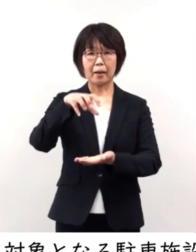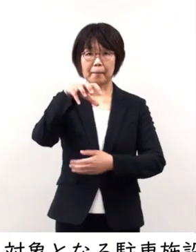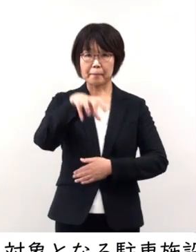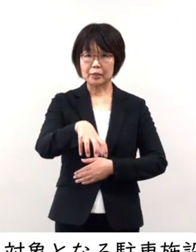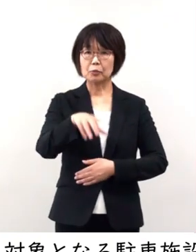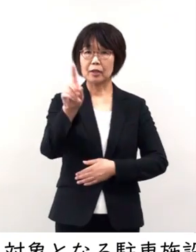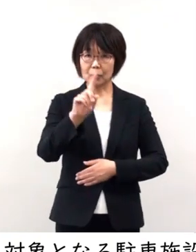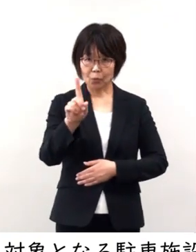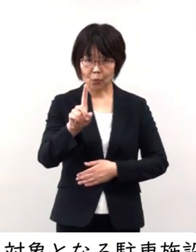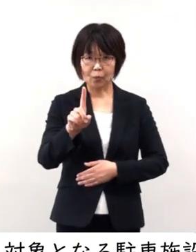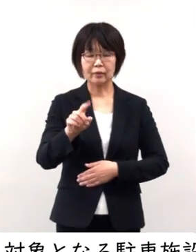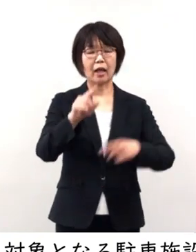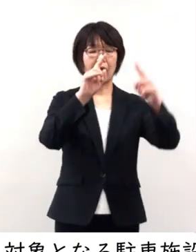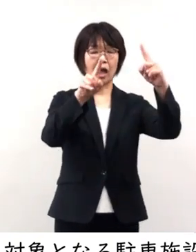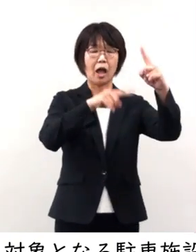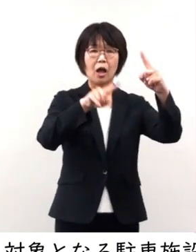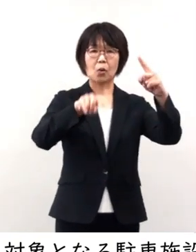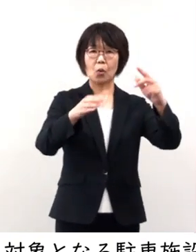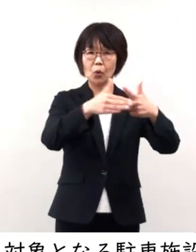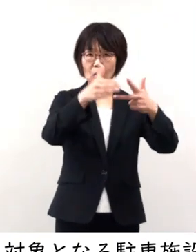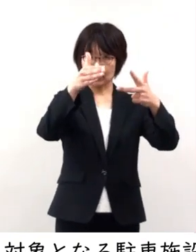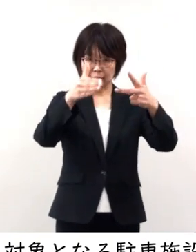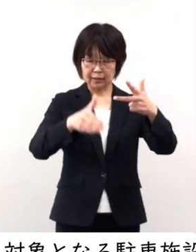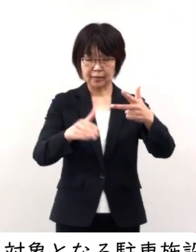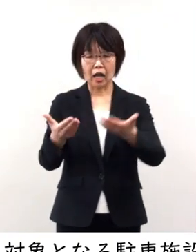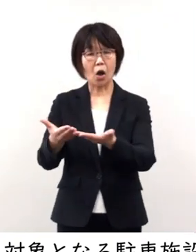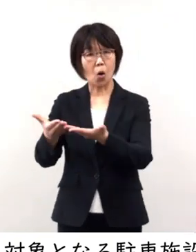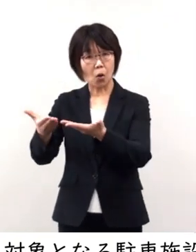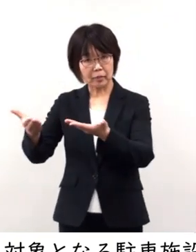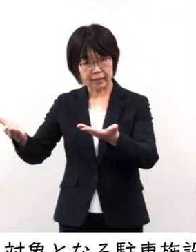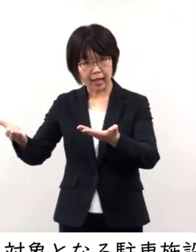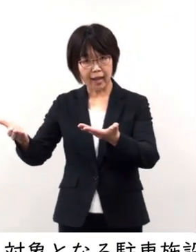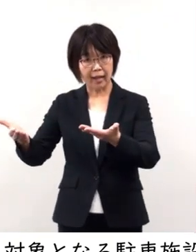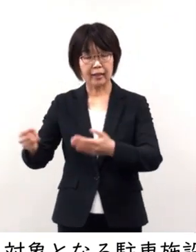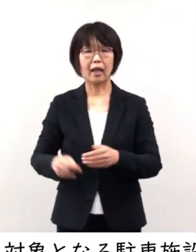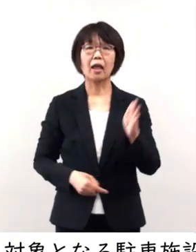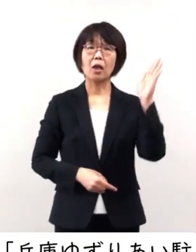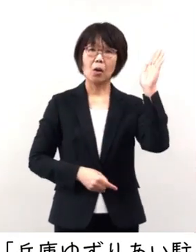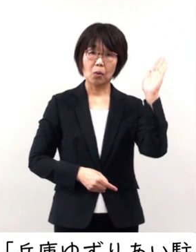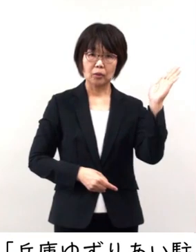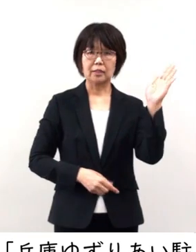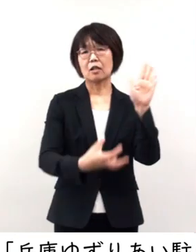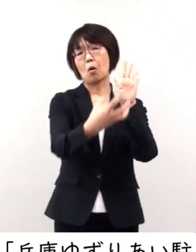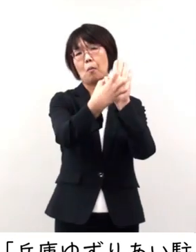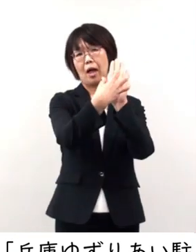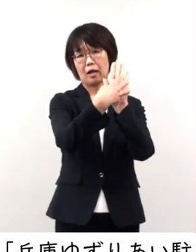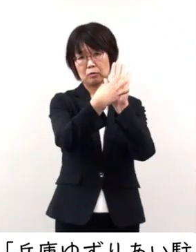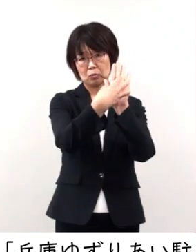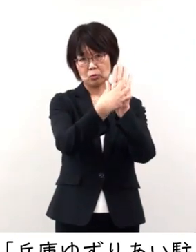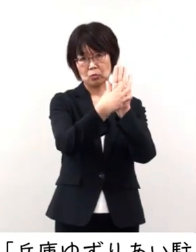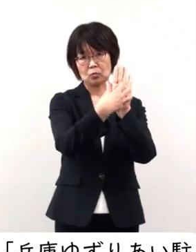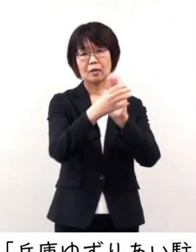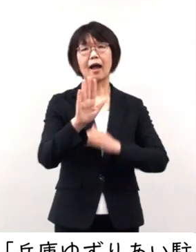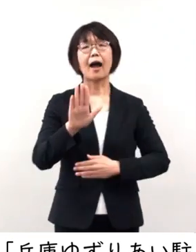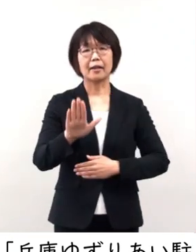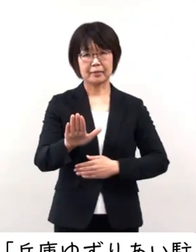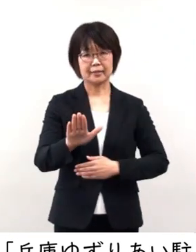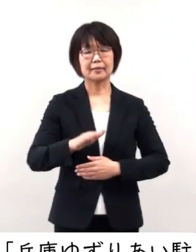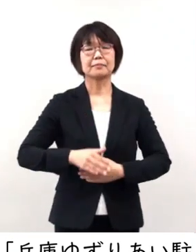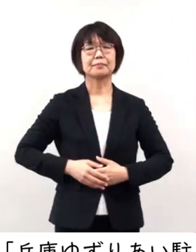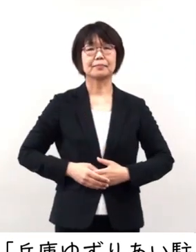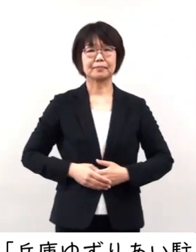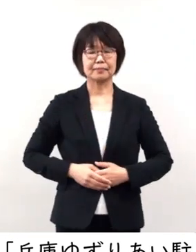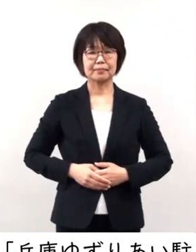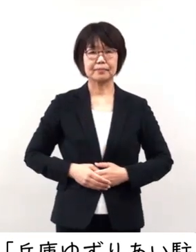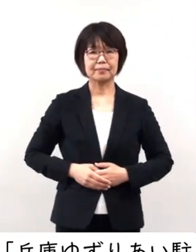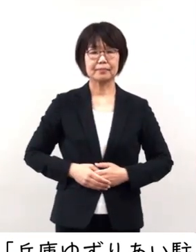対象となる駐車施設は、公共施設や商業施設などで兵庫譲り合い駐車場の案